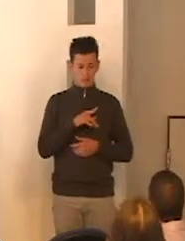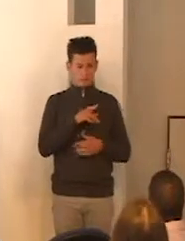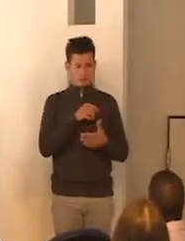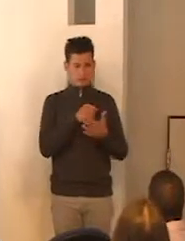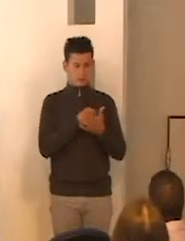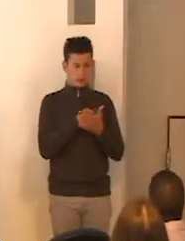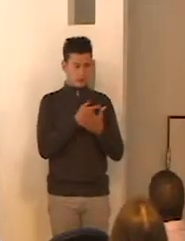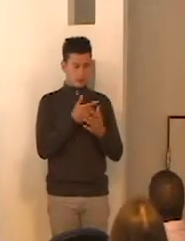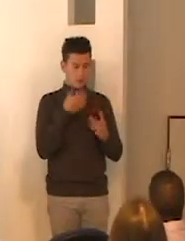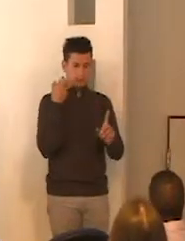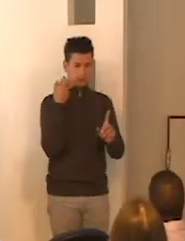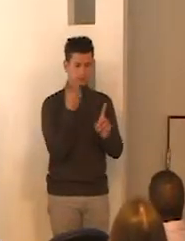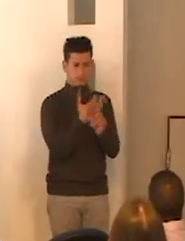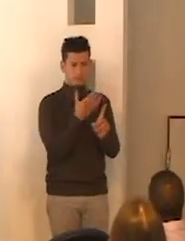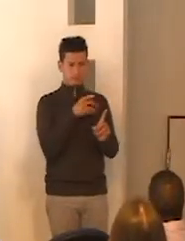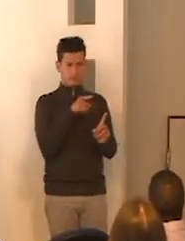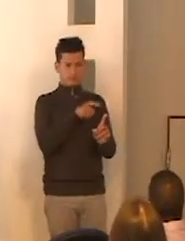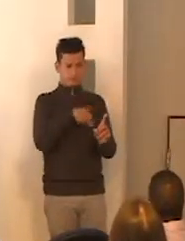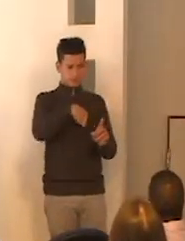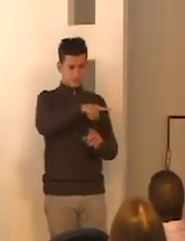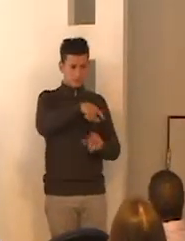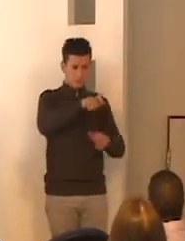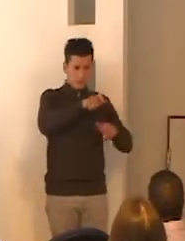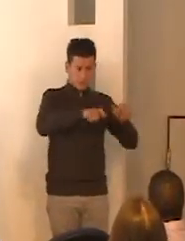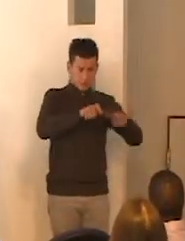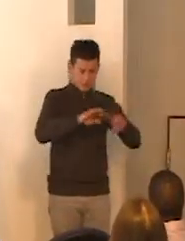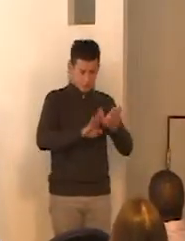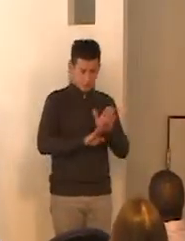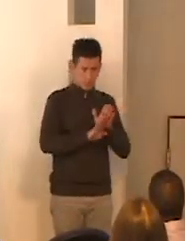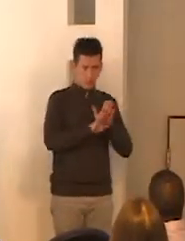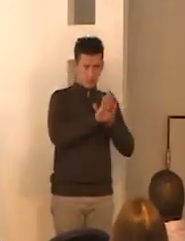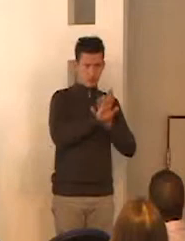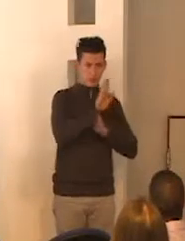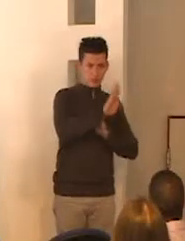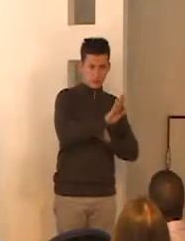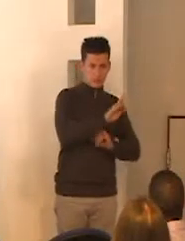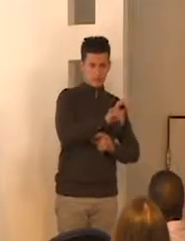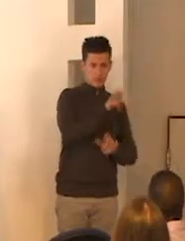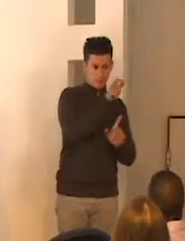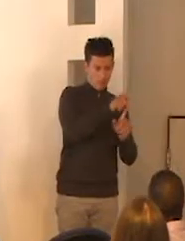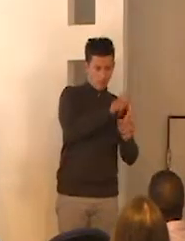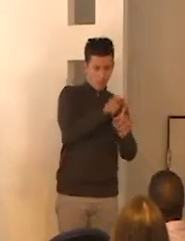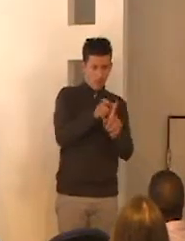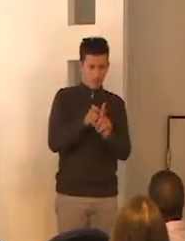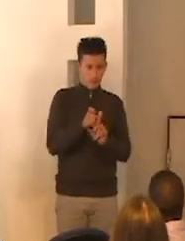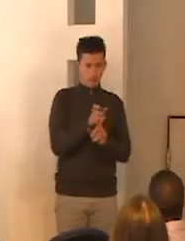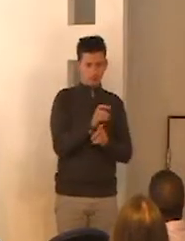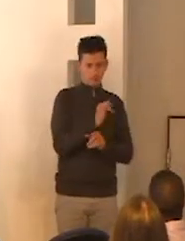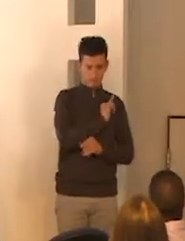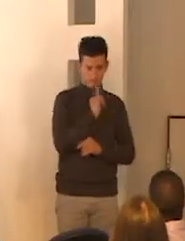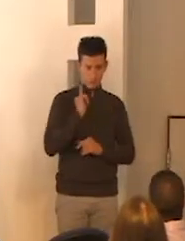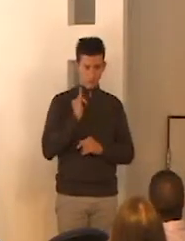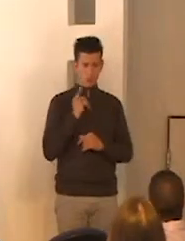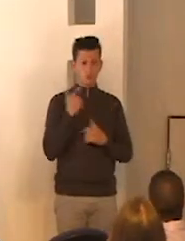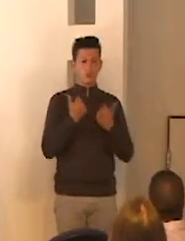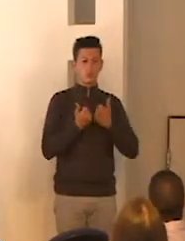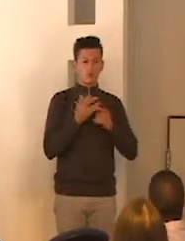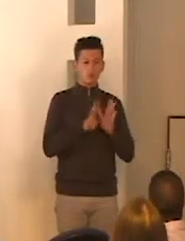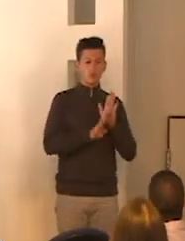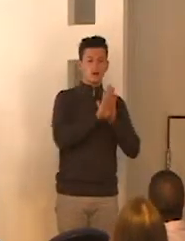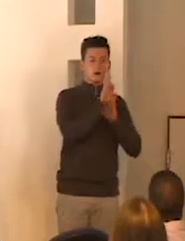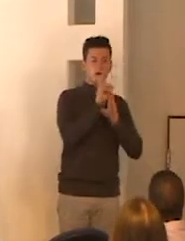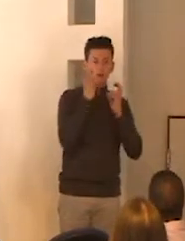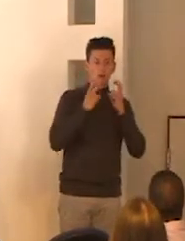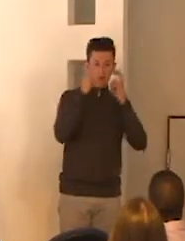manera impactar en los desarrollos individuales, los desarrollos cognitivos, los